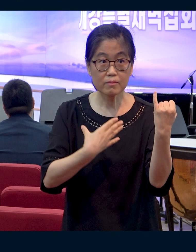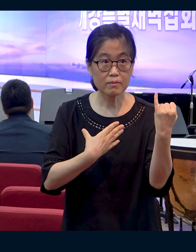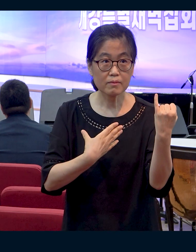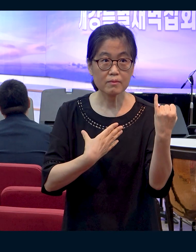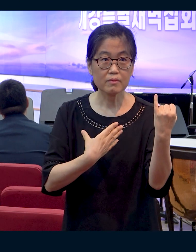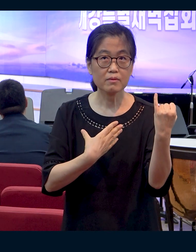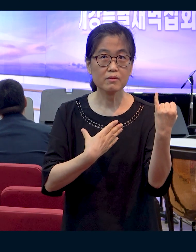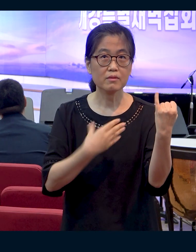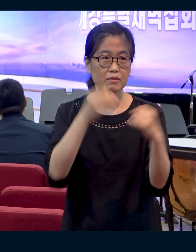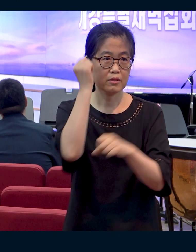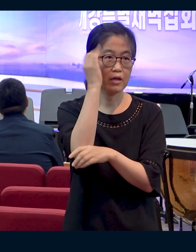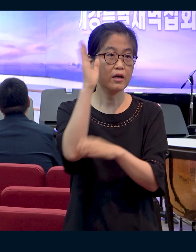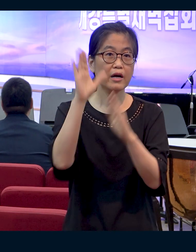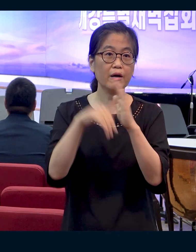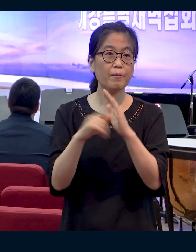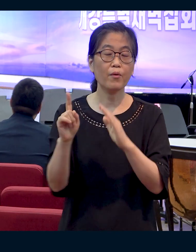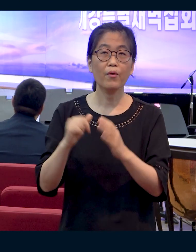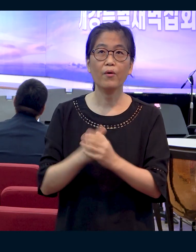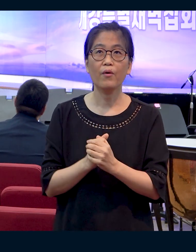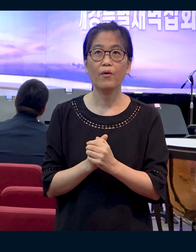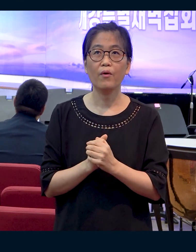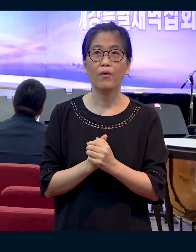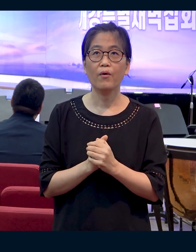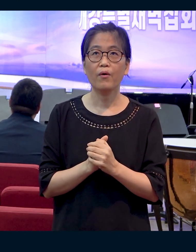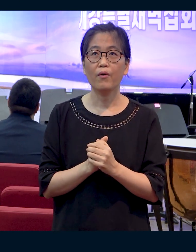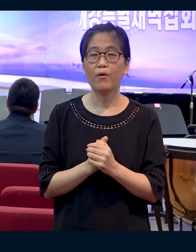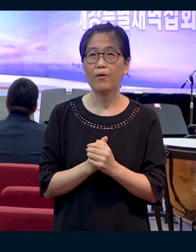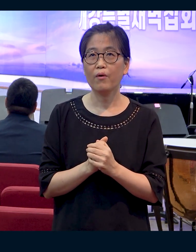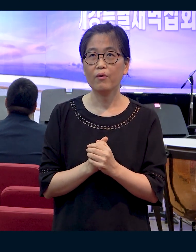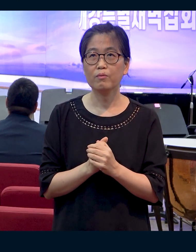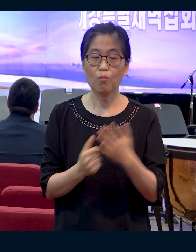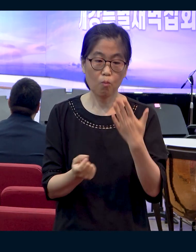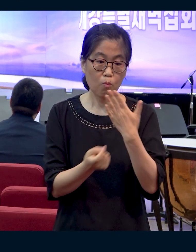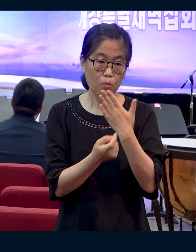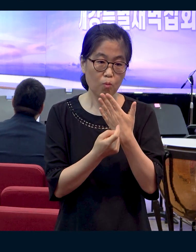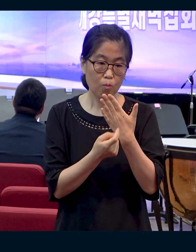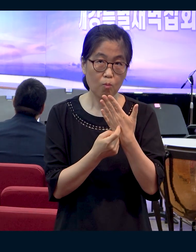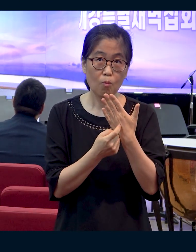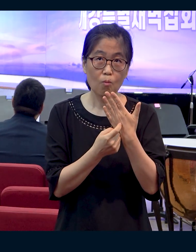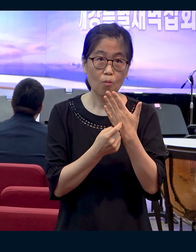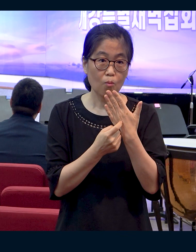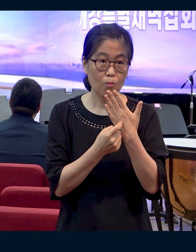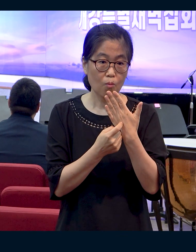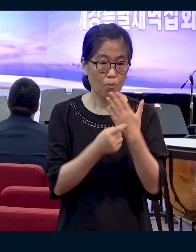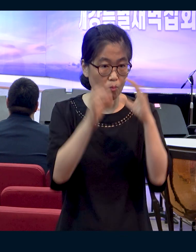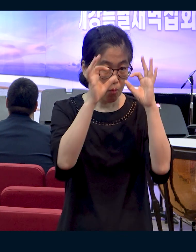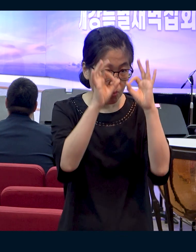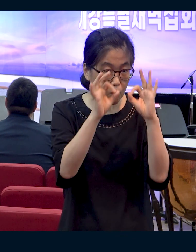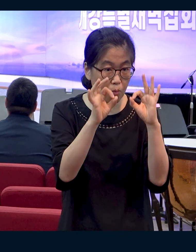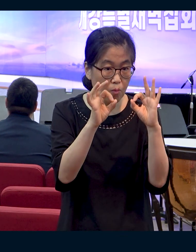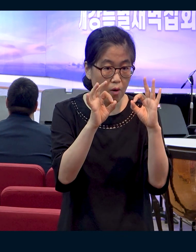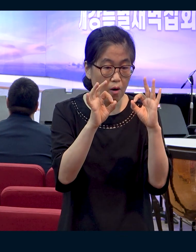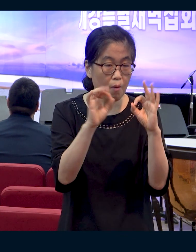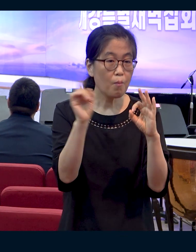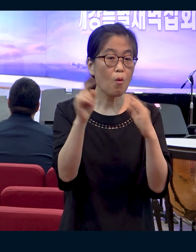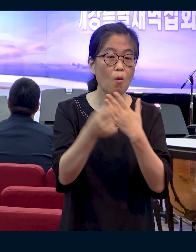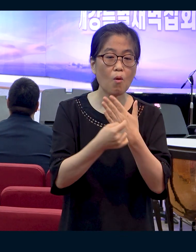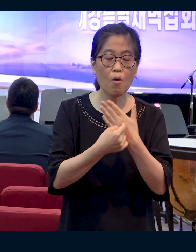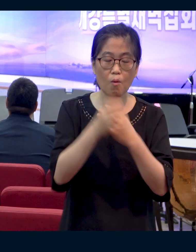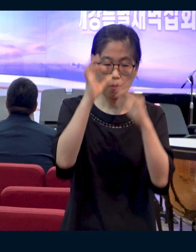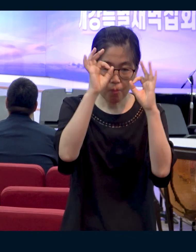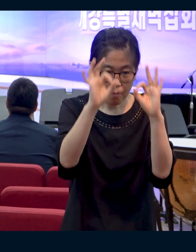이분이 얘기하면서 그러더라고요. 이분은 그 겉으로 볼 때는 너무